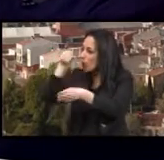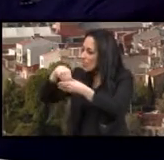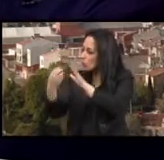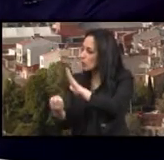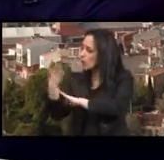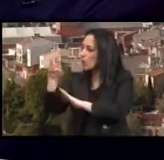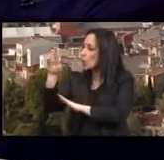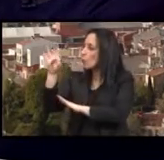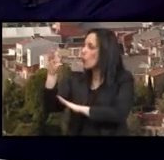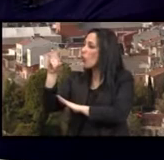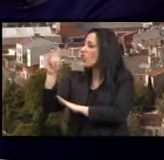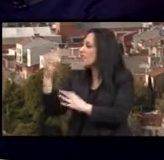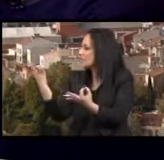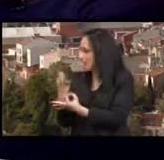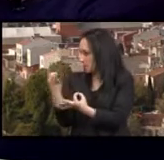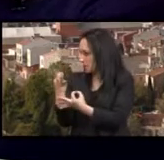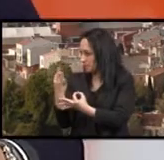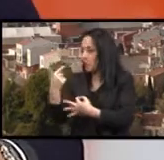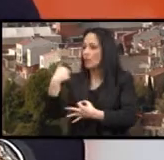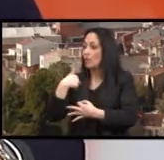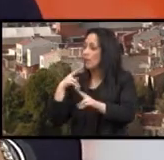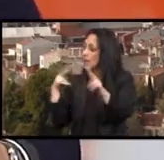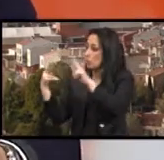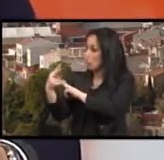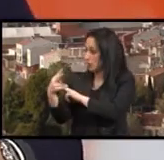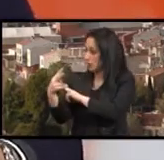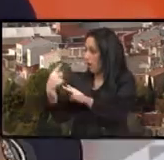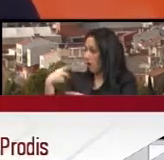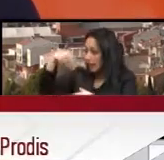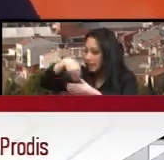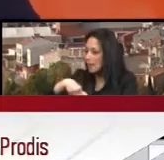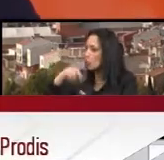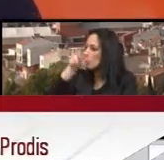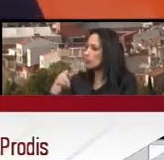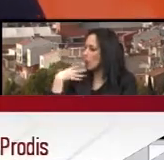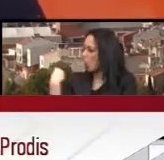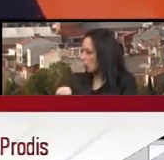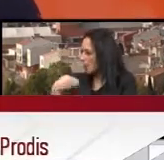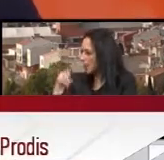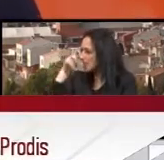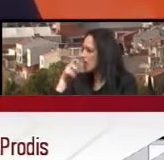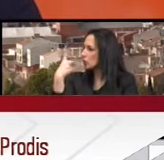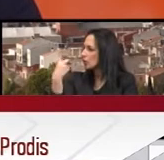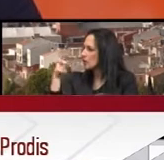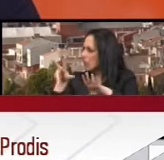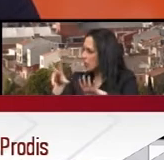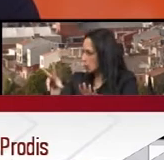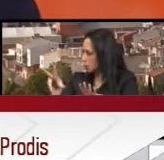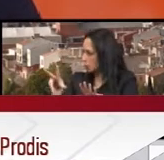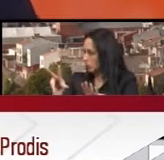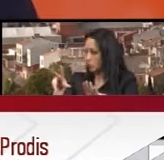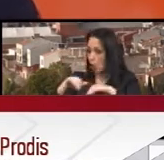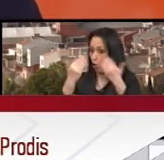tot el tema dels habitatges. A Prodis, com bé em dius, tenim des de gent jove, dels 18 anys que surten més o menys dels